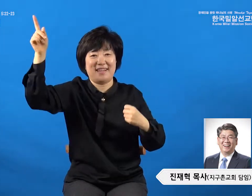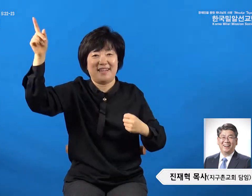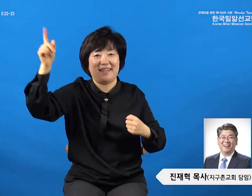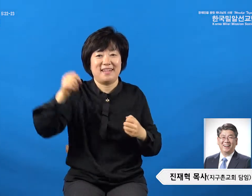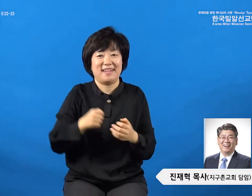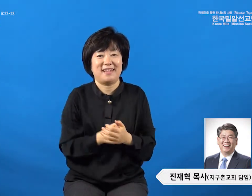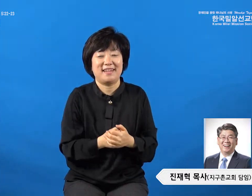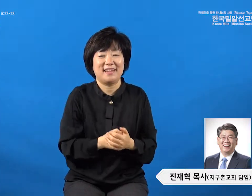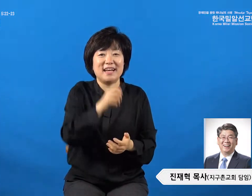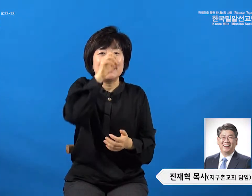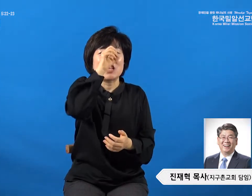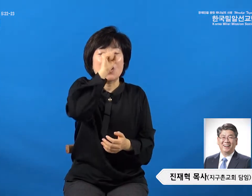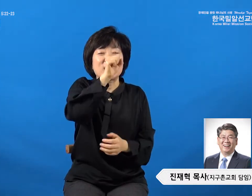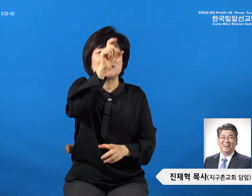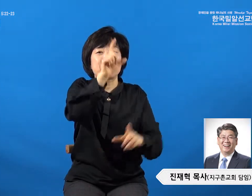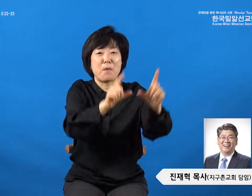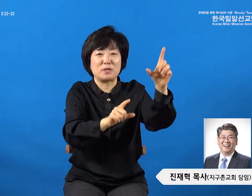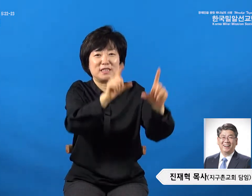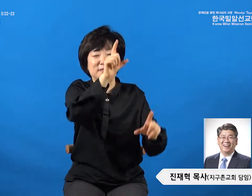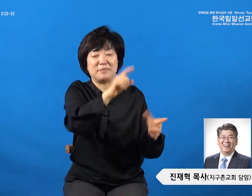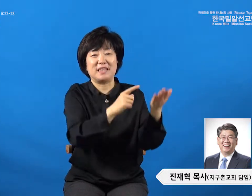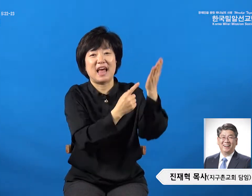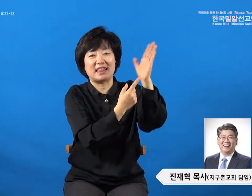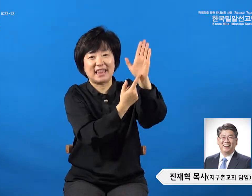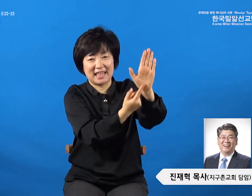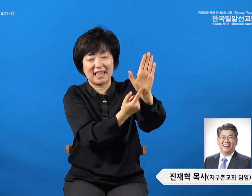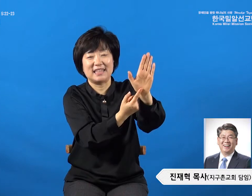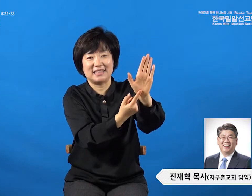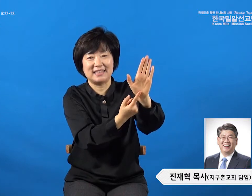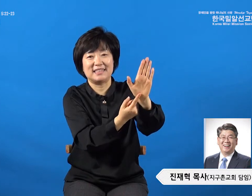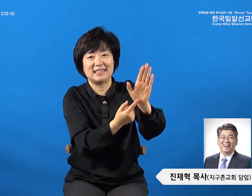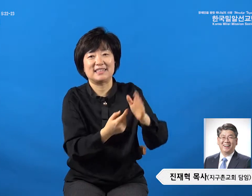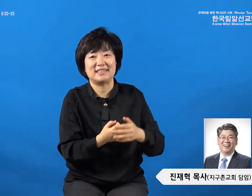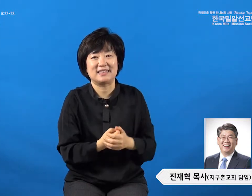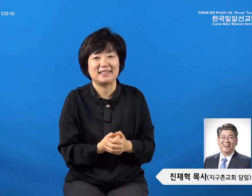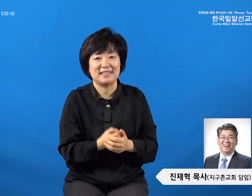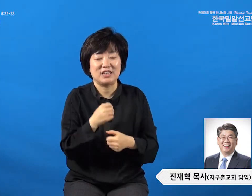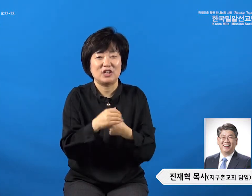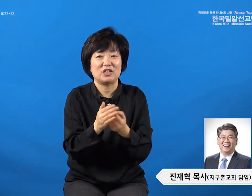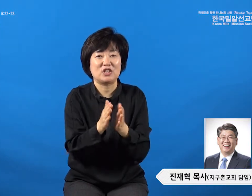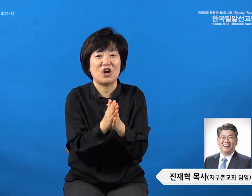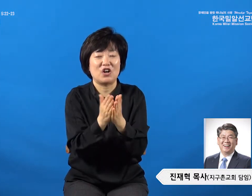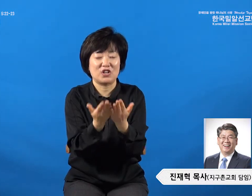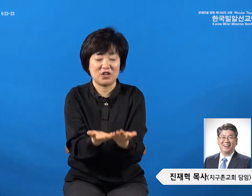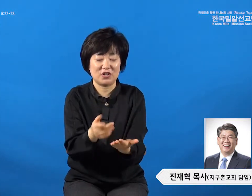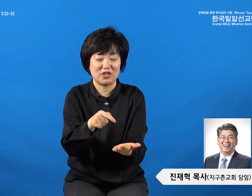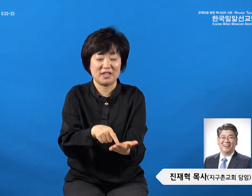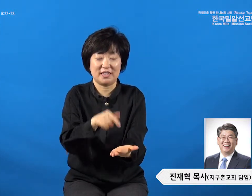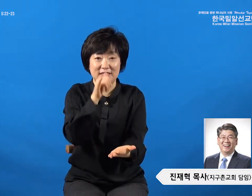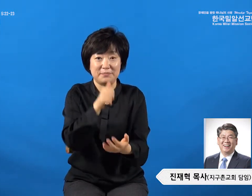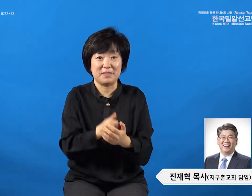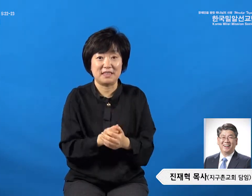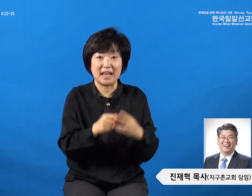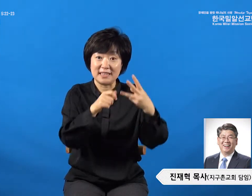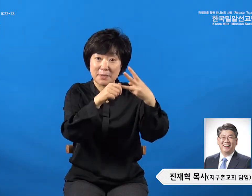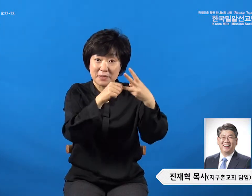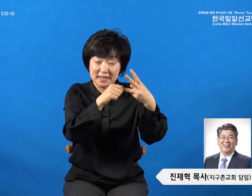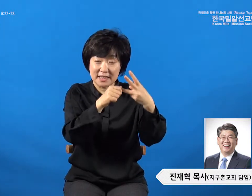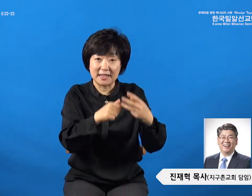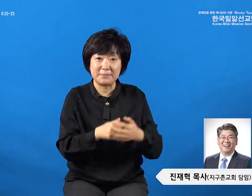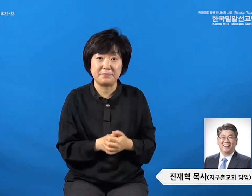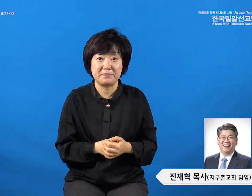선하신 모습, 그 선하심이 나타나는 삶의 모습을 성경은 말합니다.